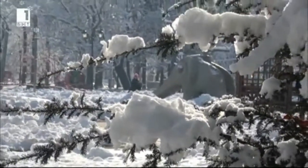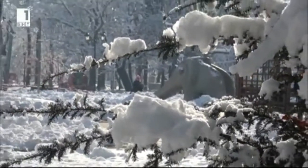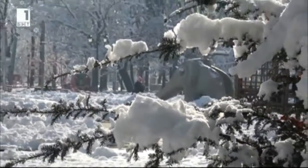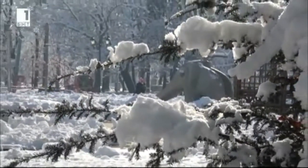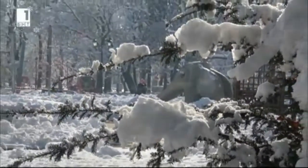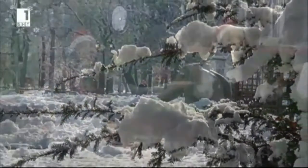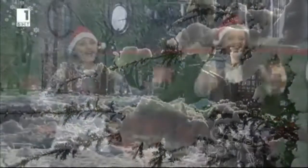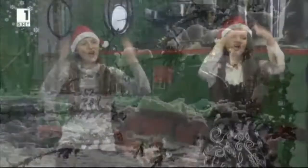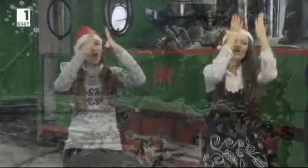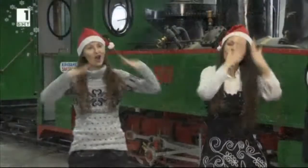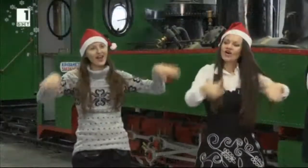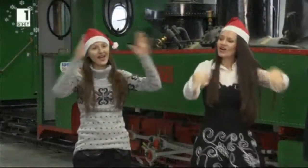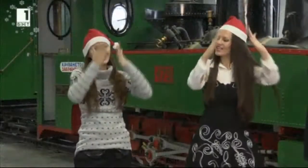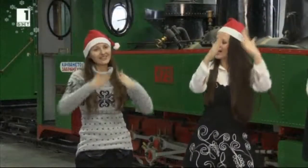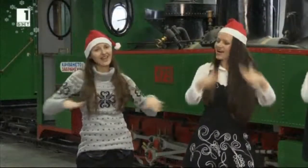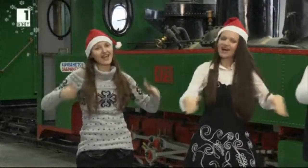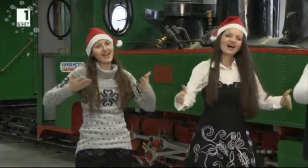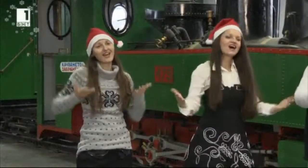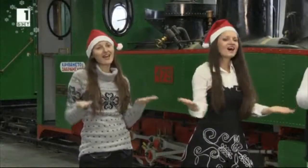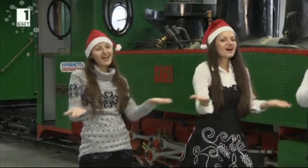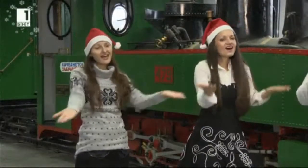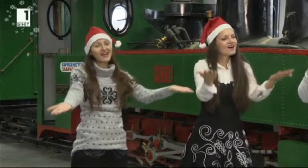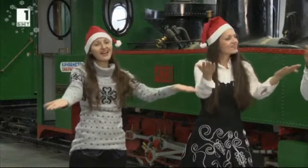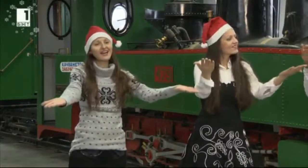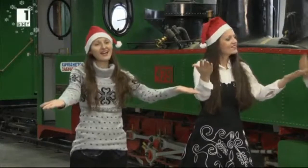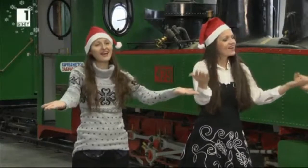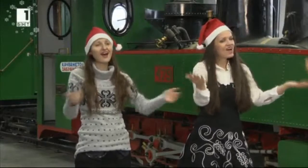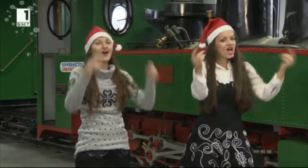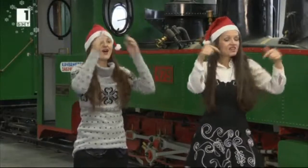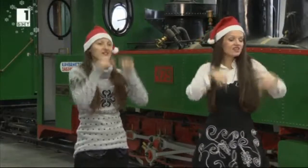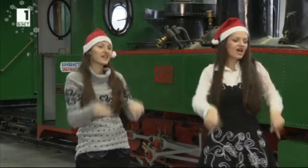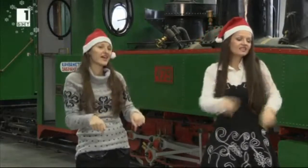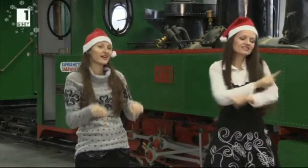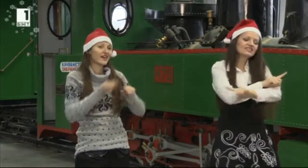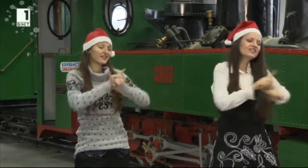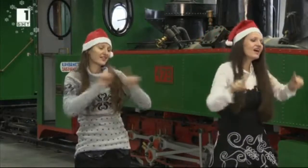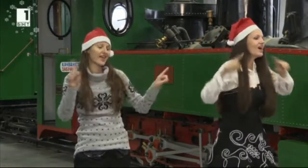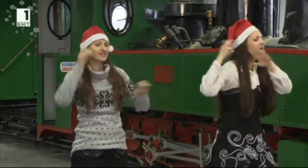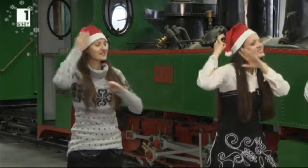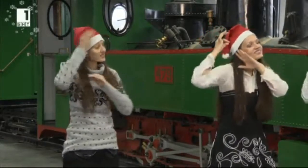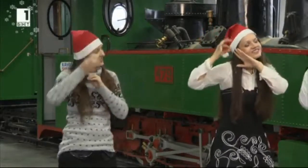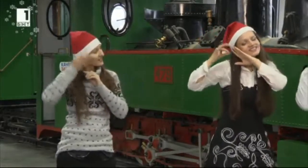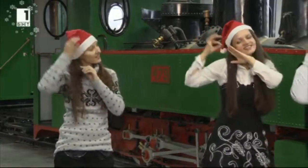Коледа, коледа, не сме съм,